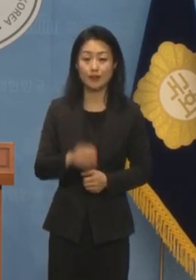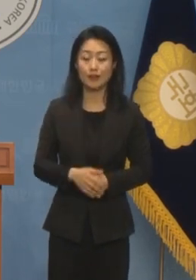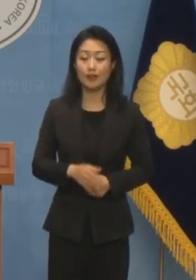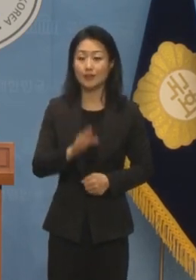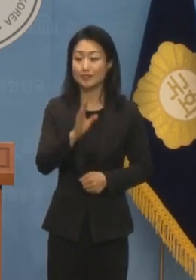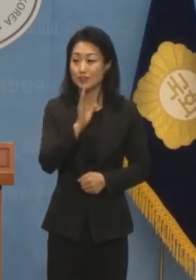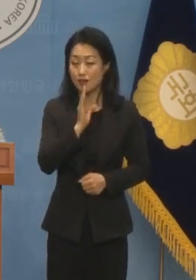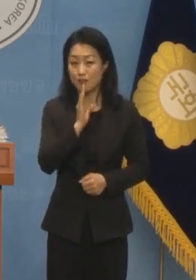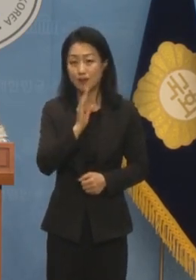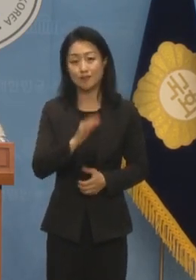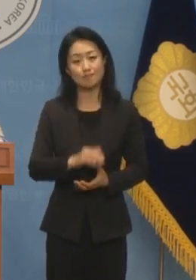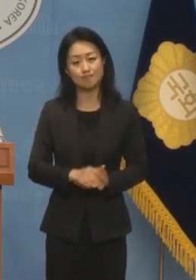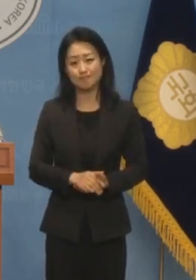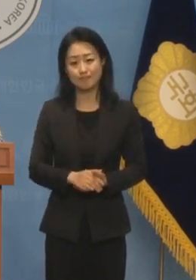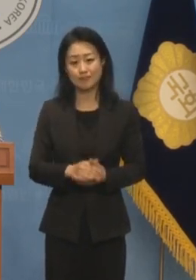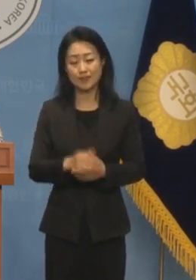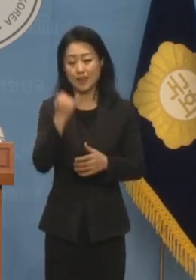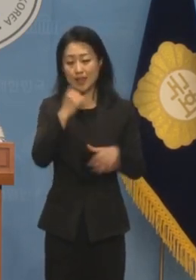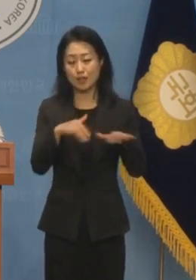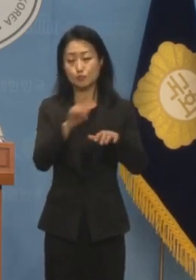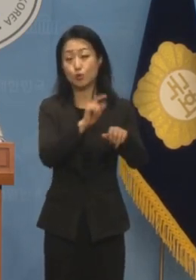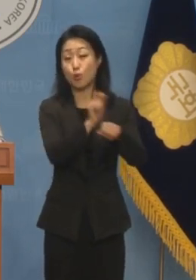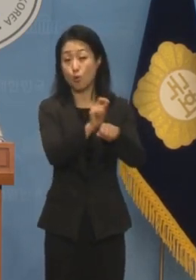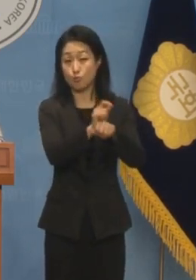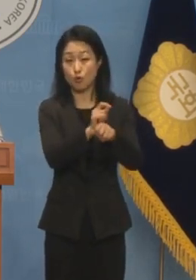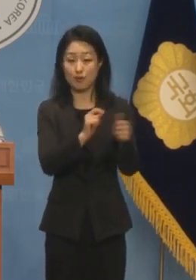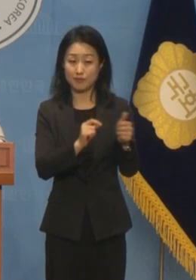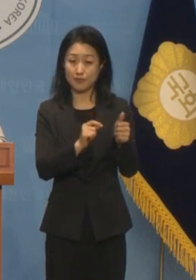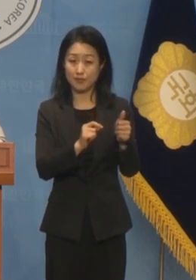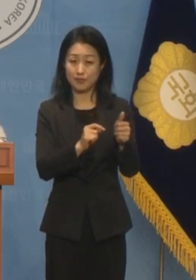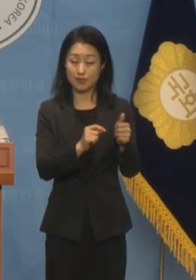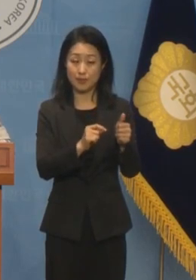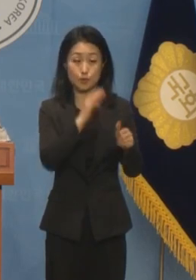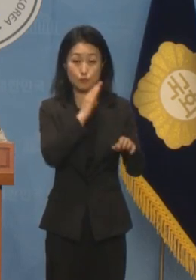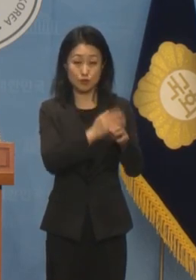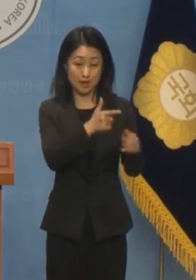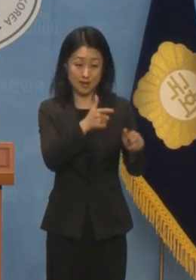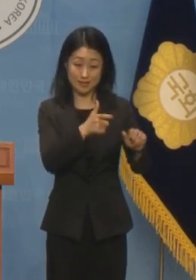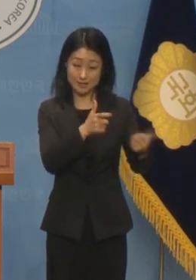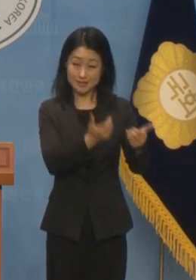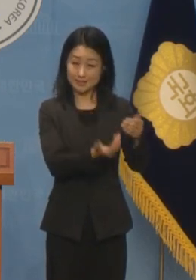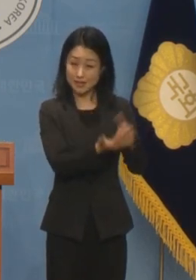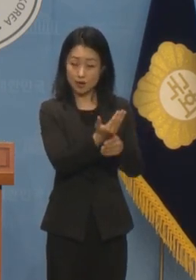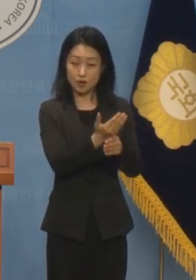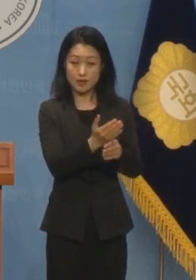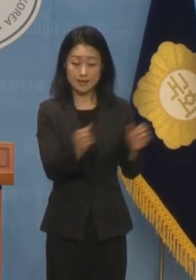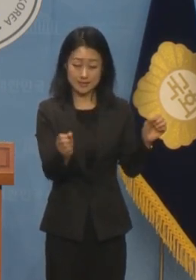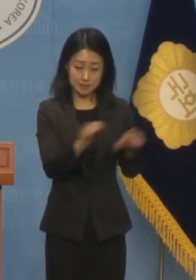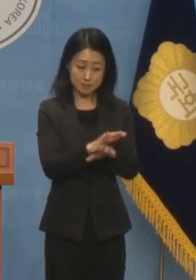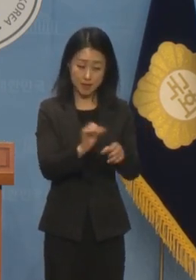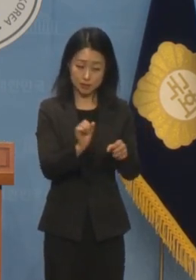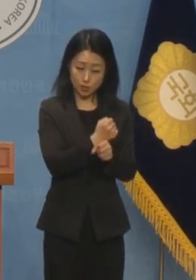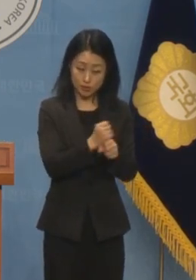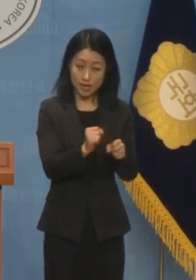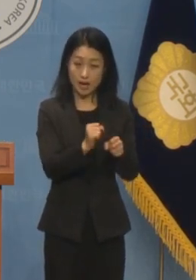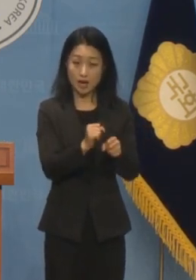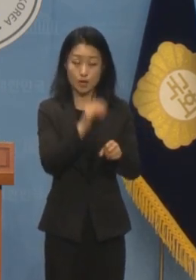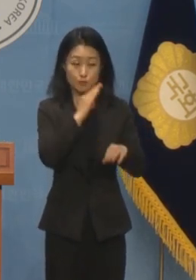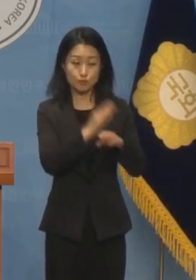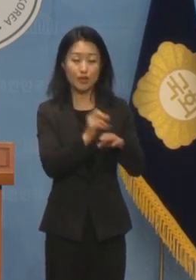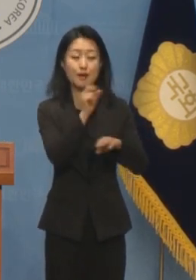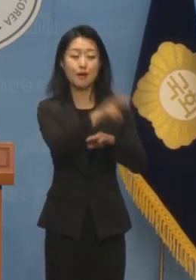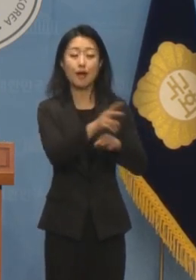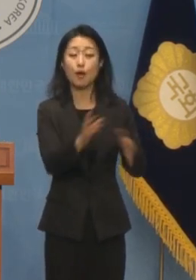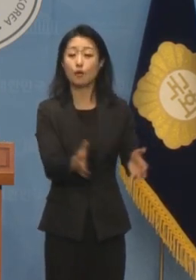그야말로 이 해수부 공무원의 피격 사건을 은폐하고 조작하고 월북몰이하던